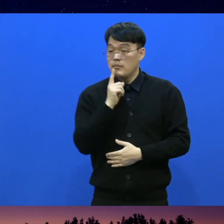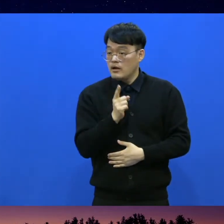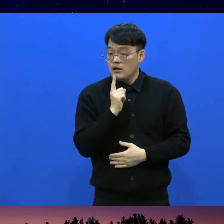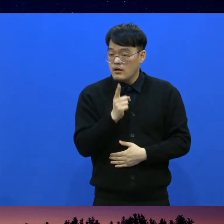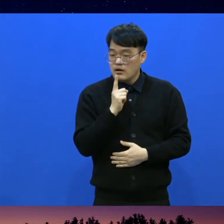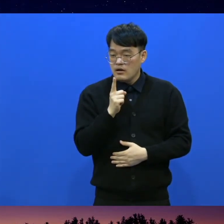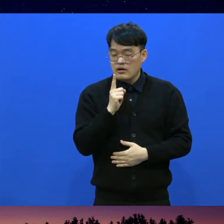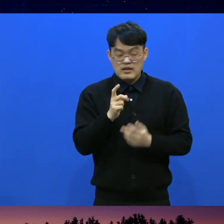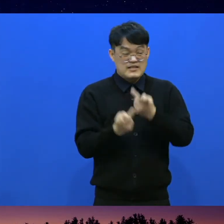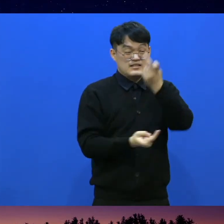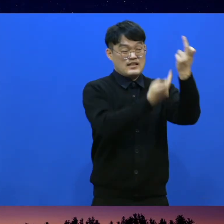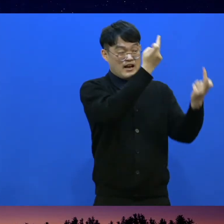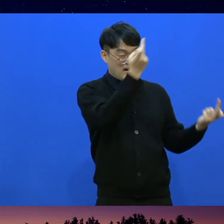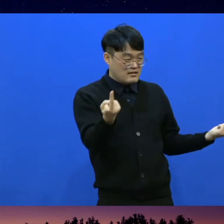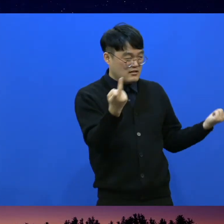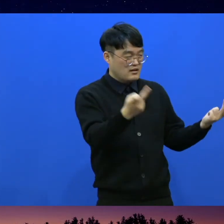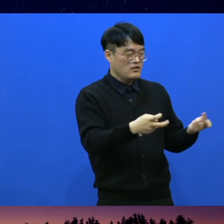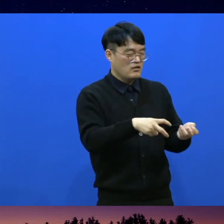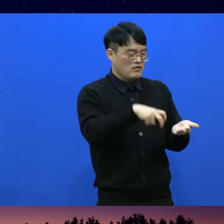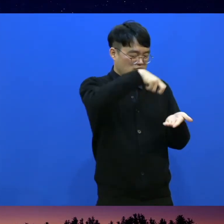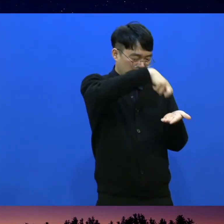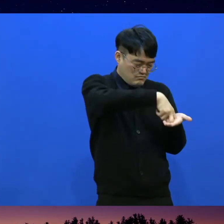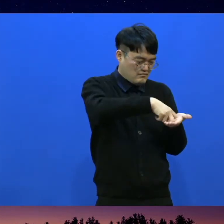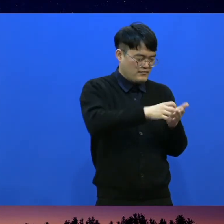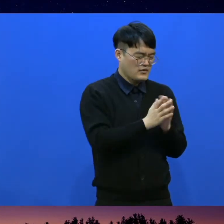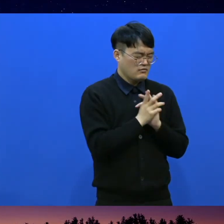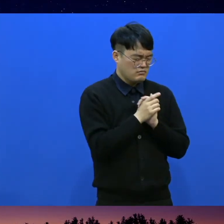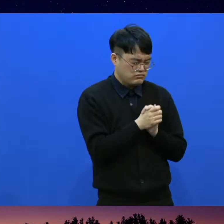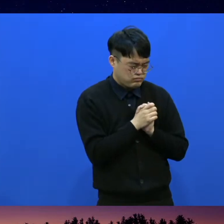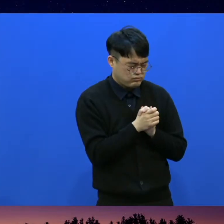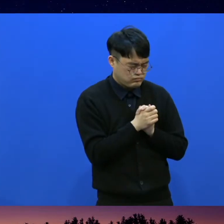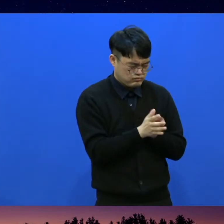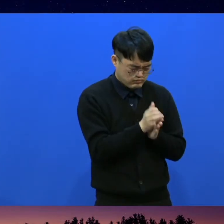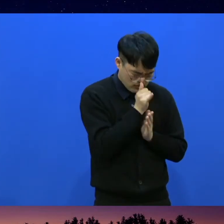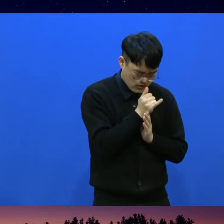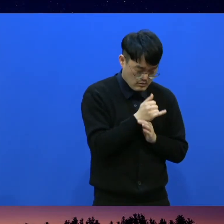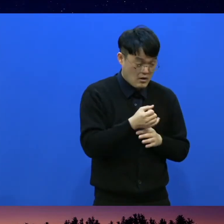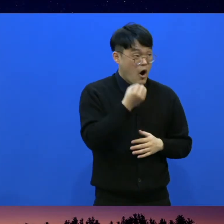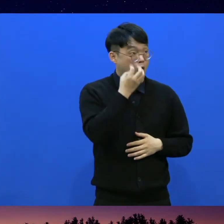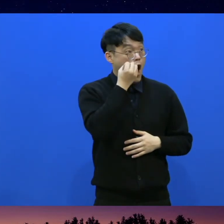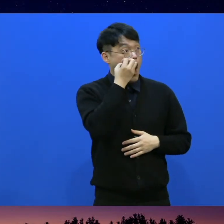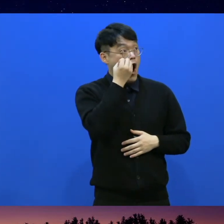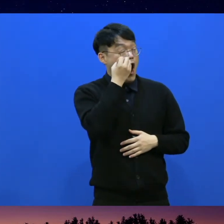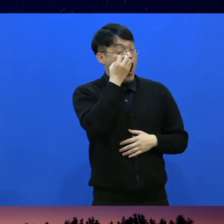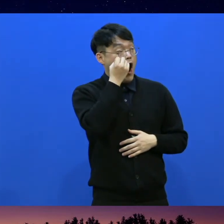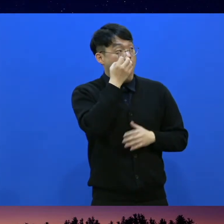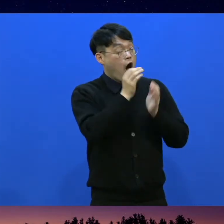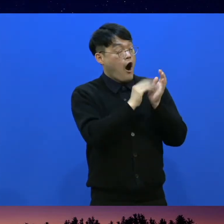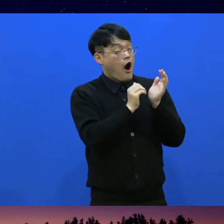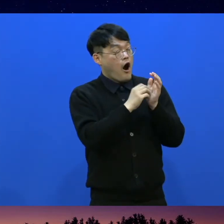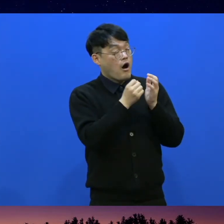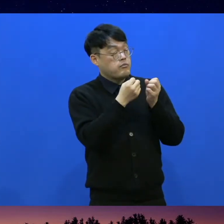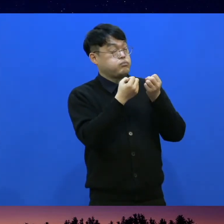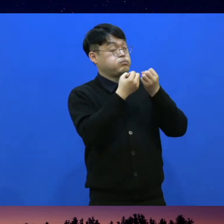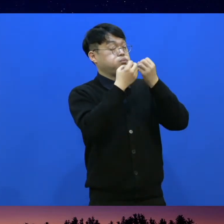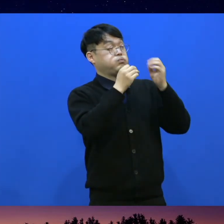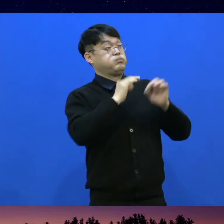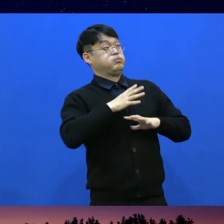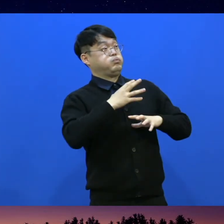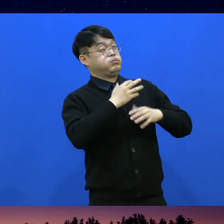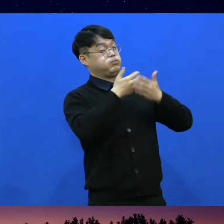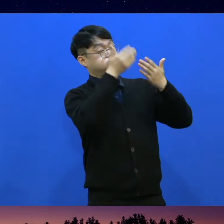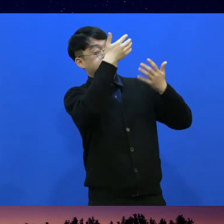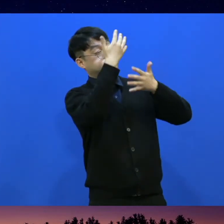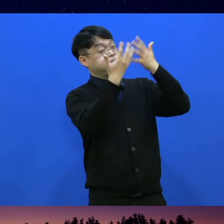합니다. 때로는 그 기도를 또 신비경을, 여러분 타종교에서도요, 기도하다가 신비경, 아주 어떤